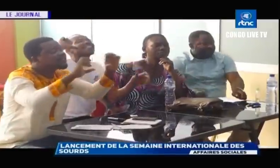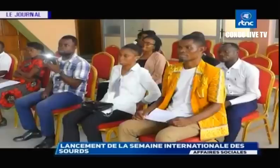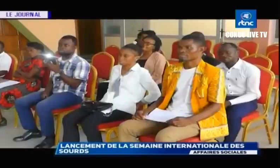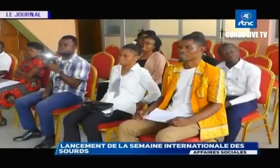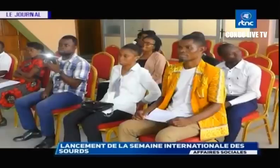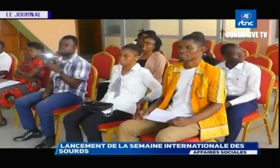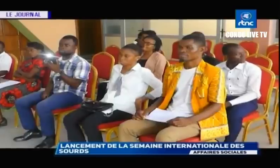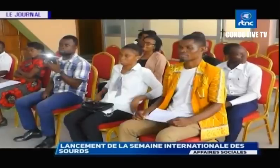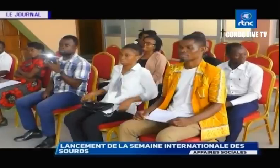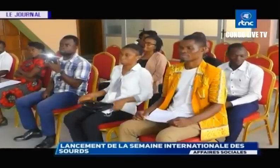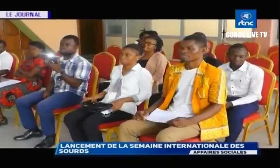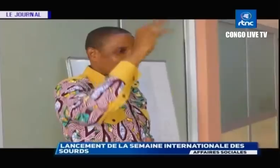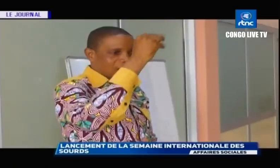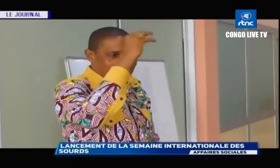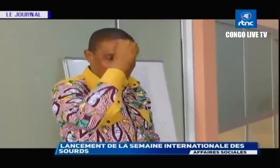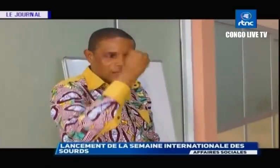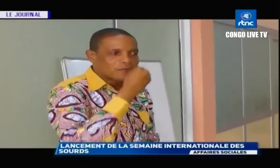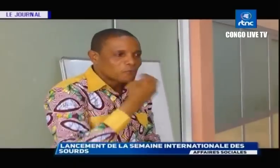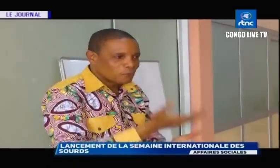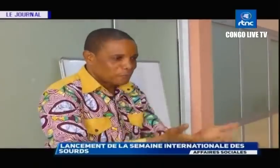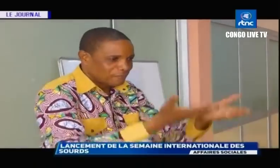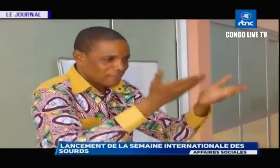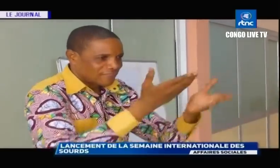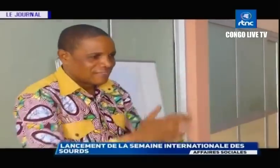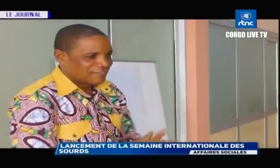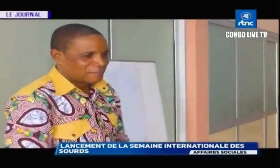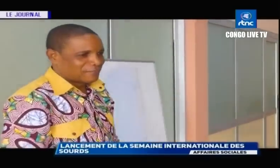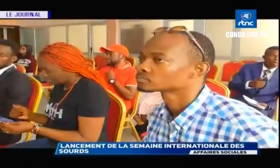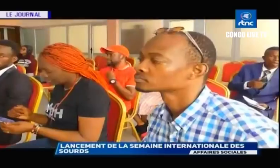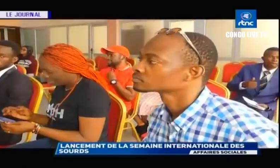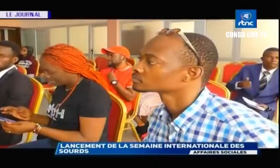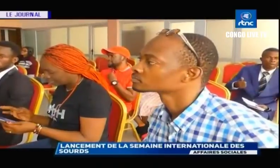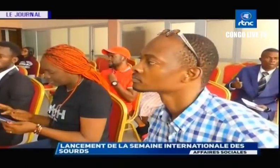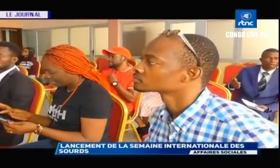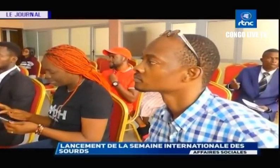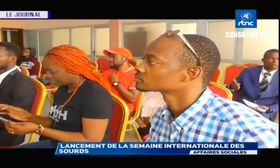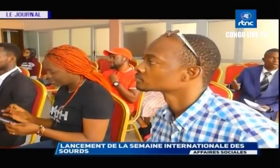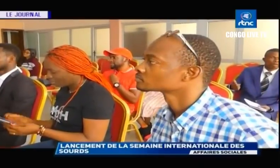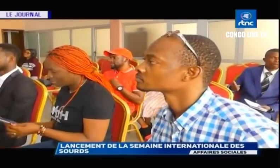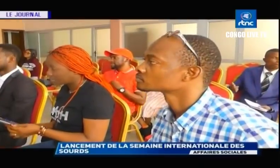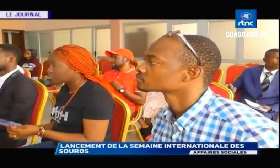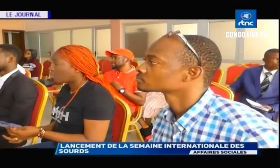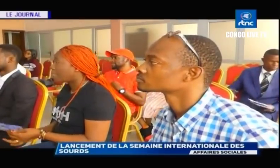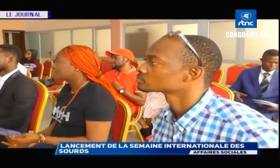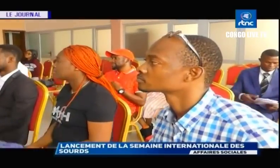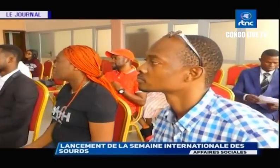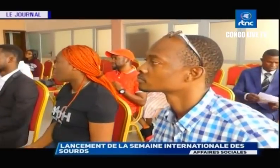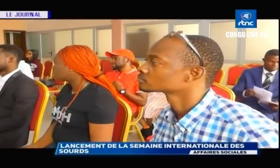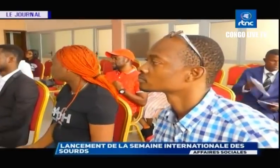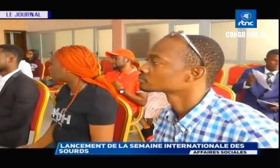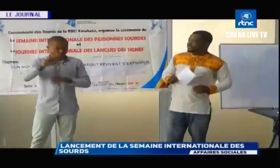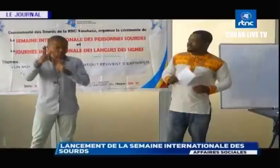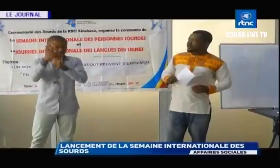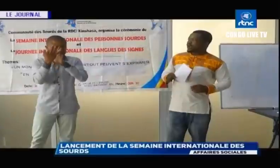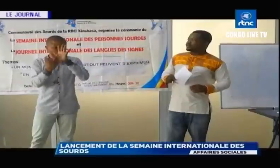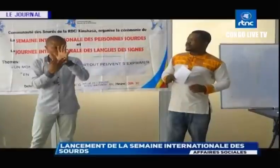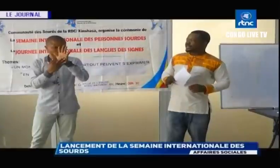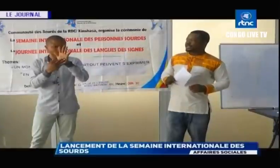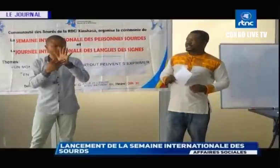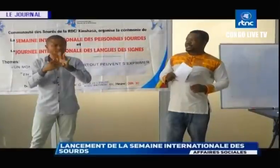Cette célébration de la Journée internationale des langues des signes a coïncidé avec le lancement des activités de la Semaine internationale